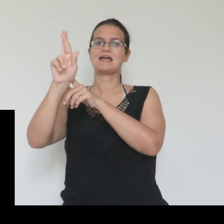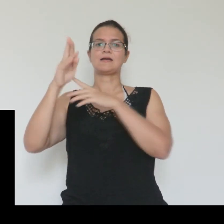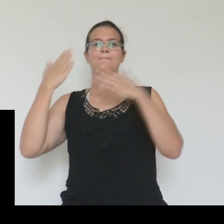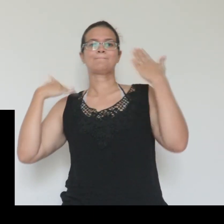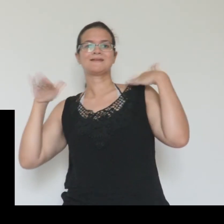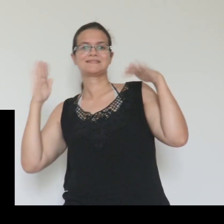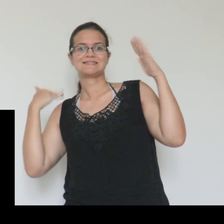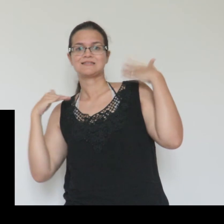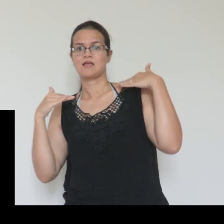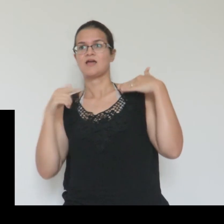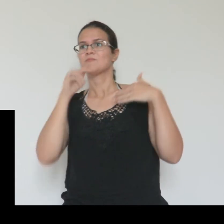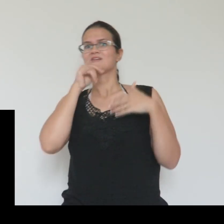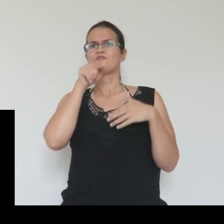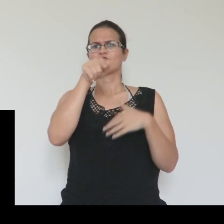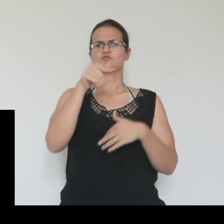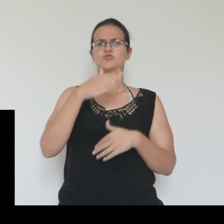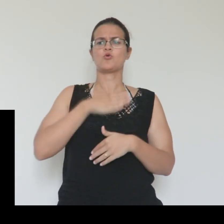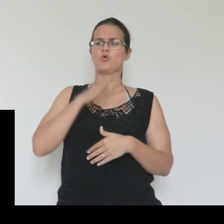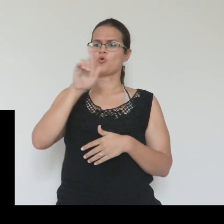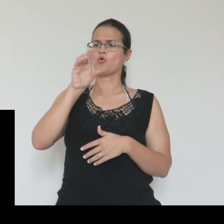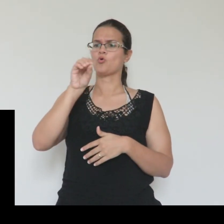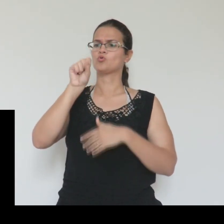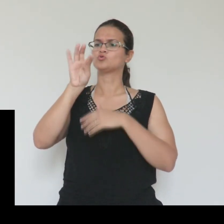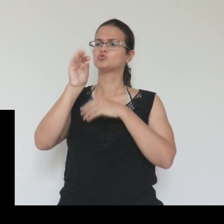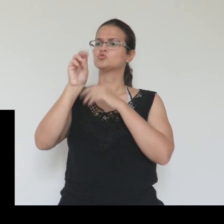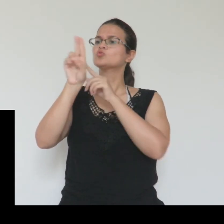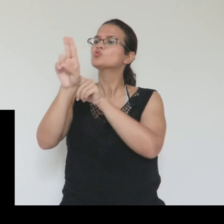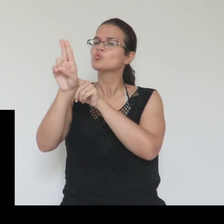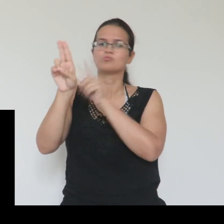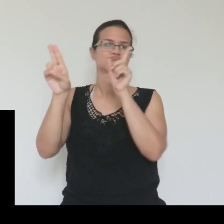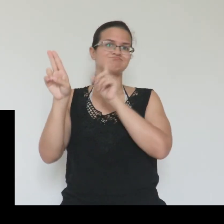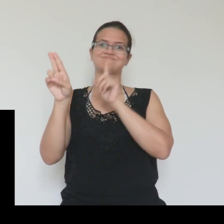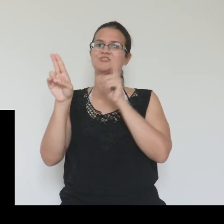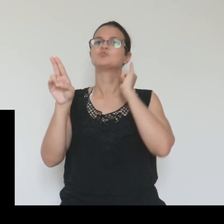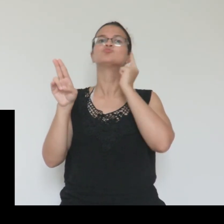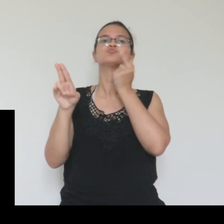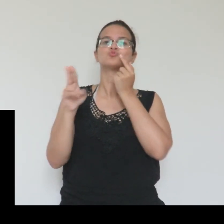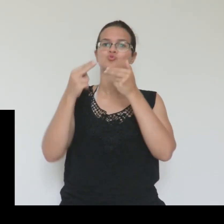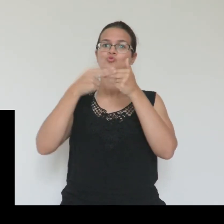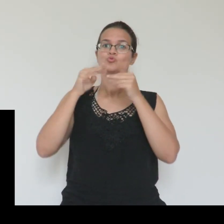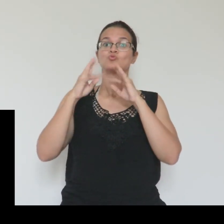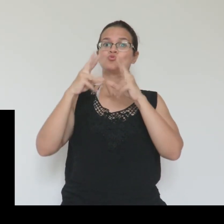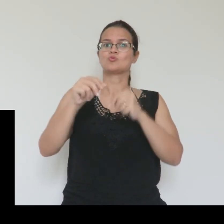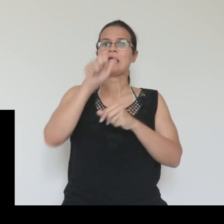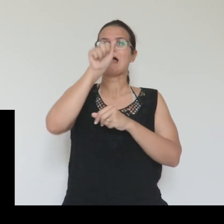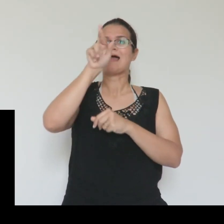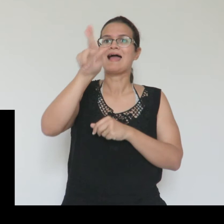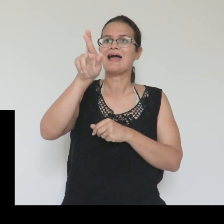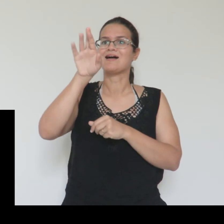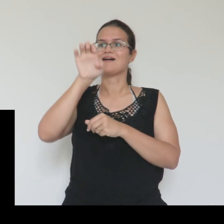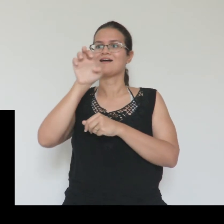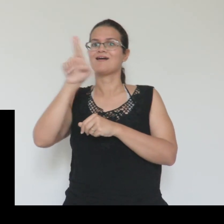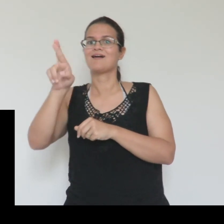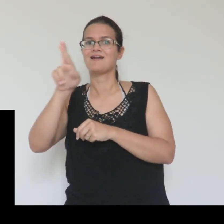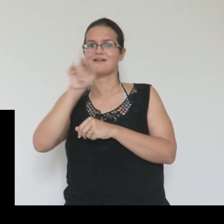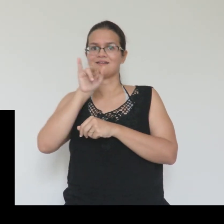passado e futuro é o ontem. É o ontem que vai dizer. Você gostar, passear ontem? É dessa forma que o